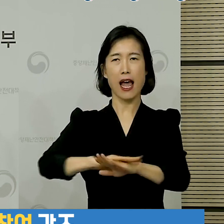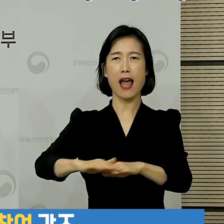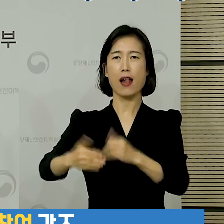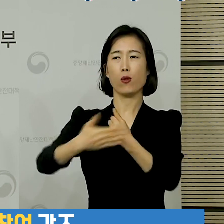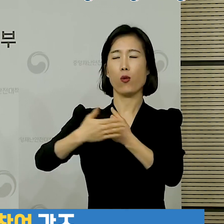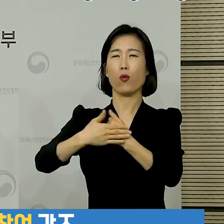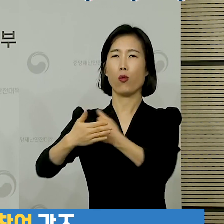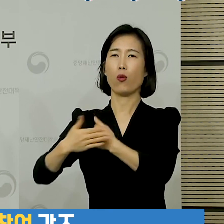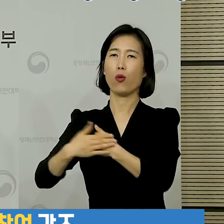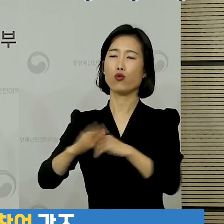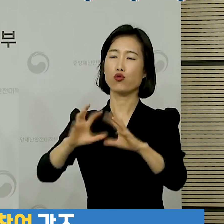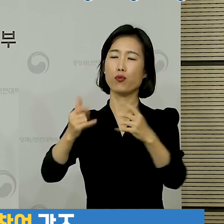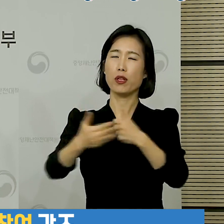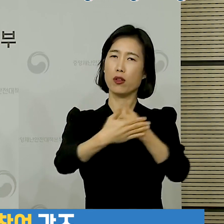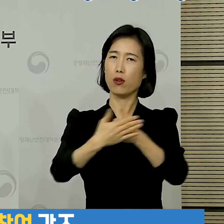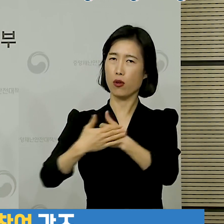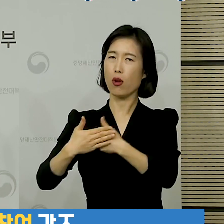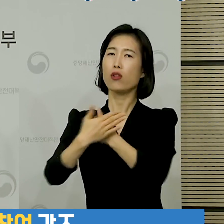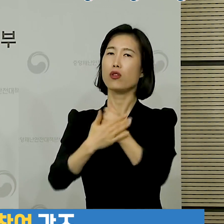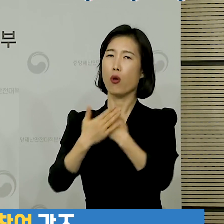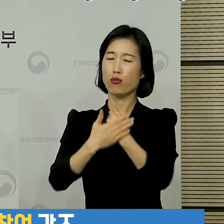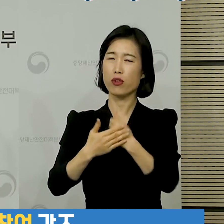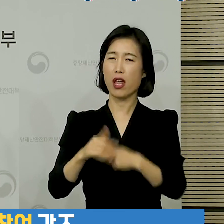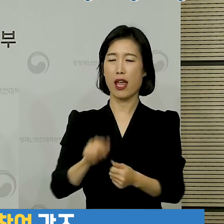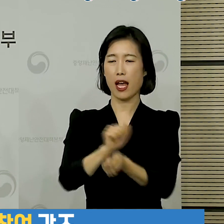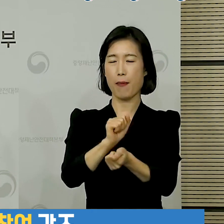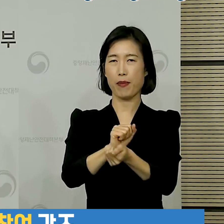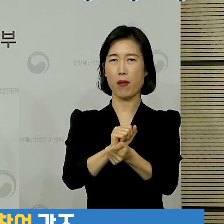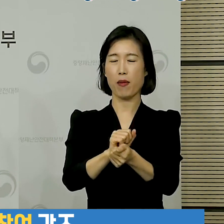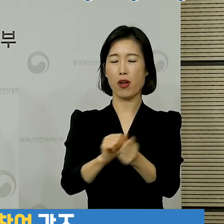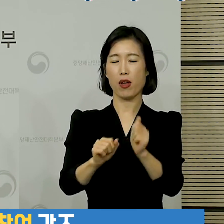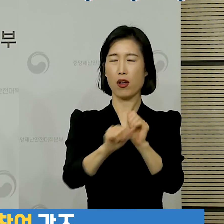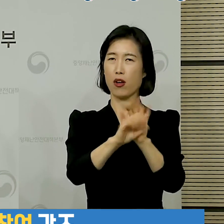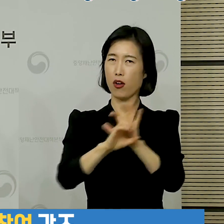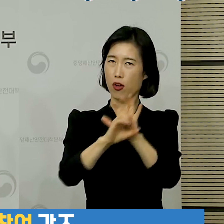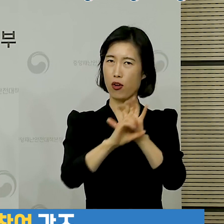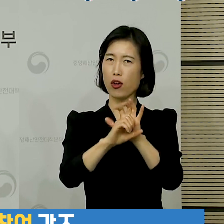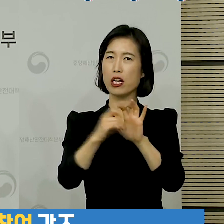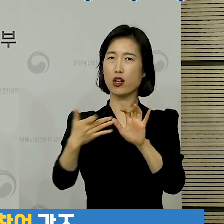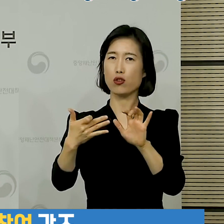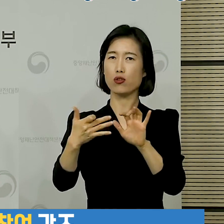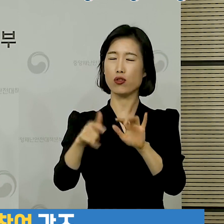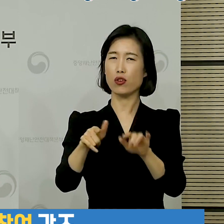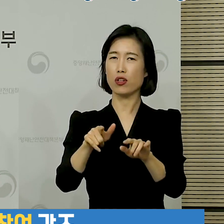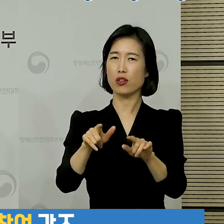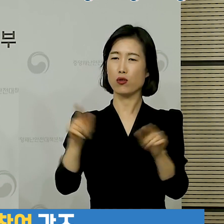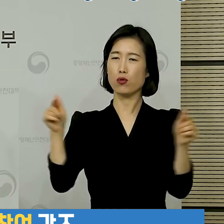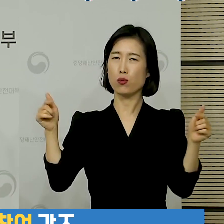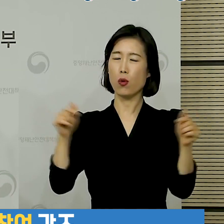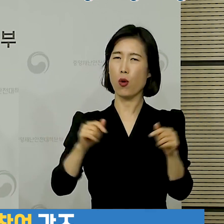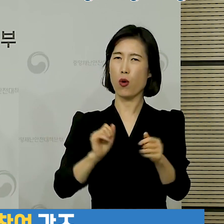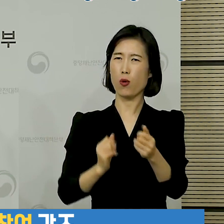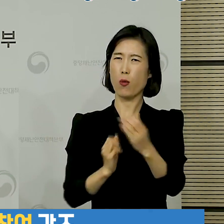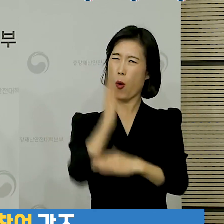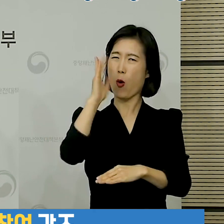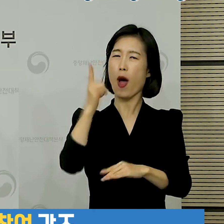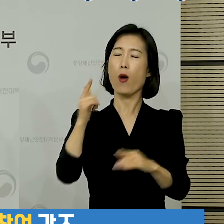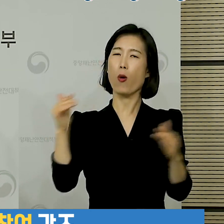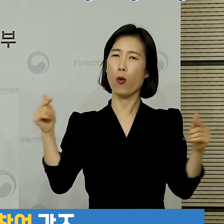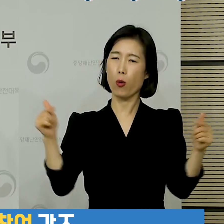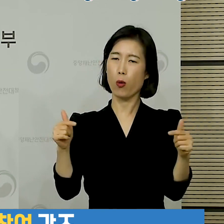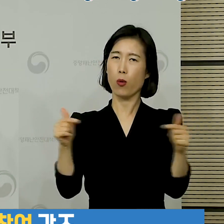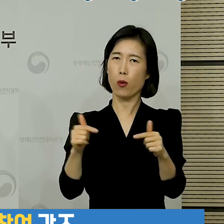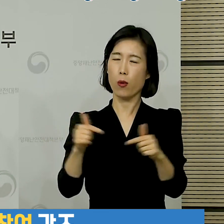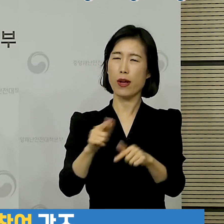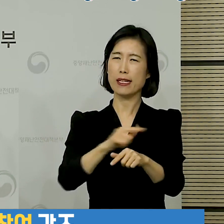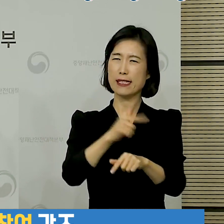부분들이 이 감염병 코로나19를 확산을 안정화시키는데 비교적 안정화시키는데